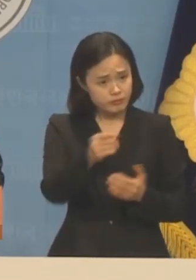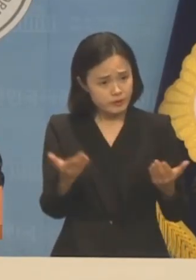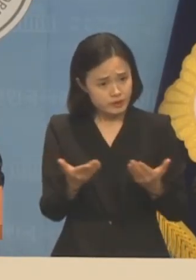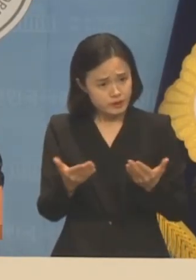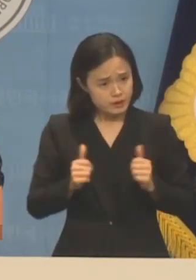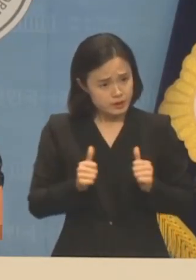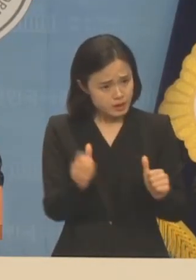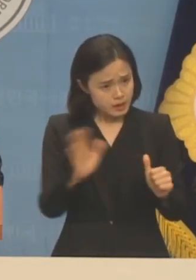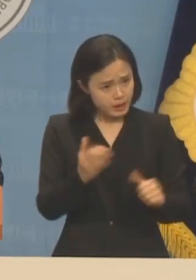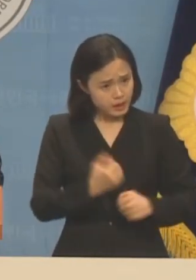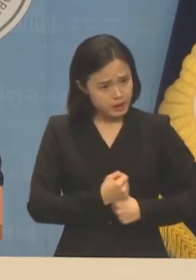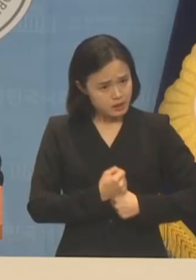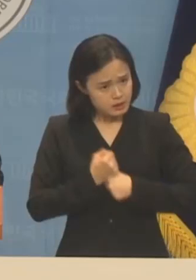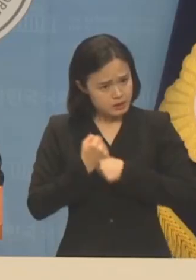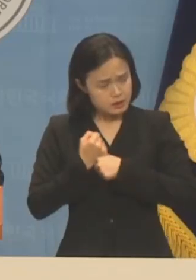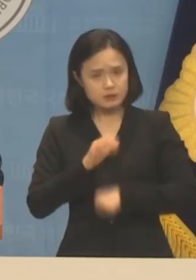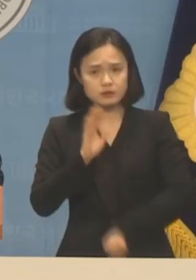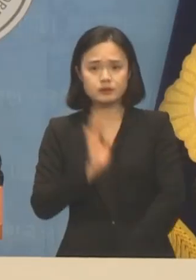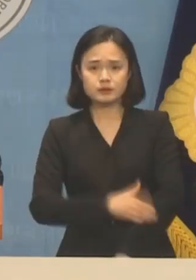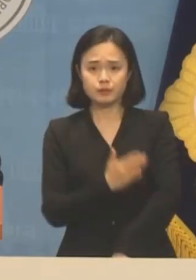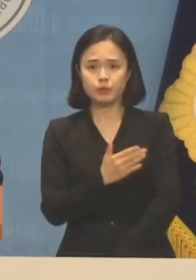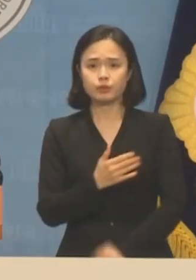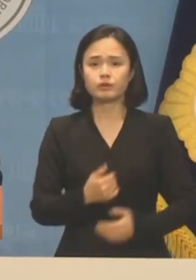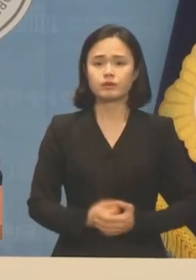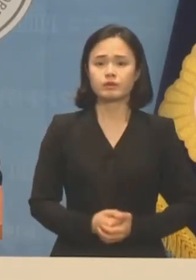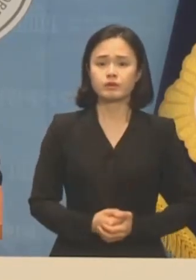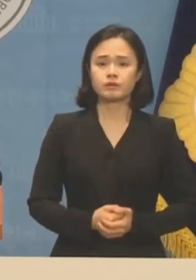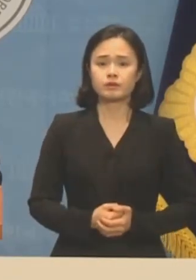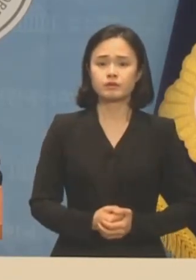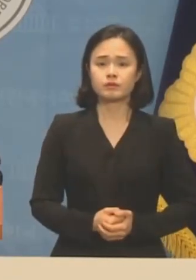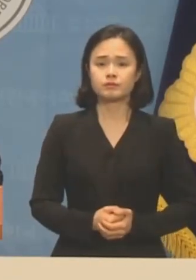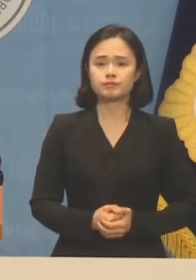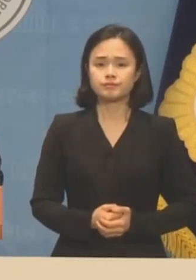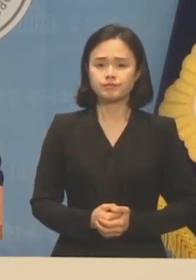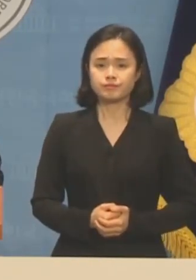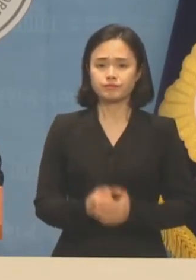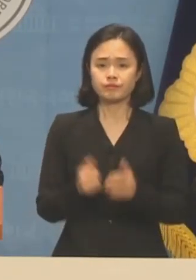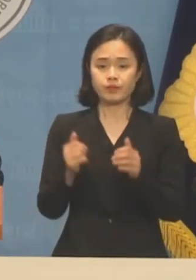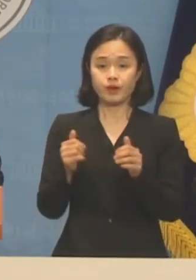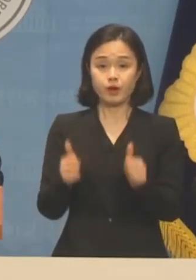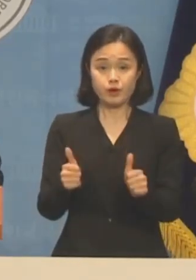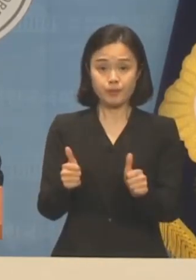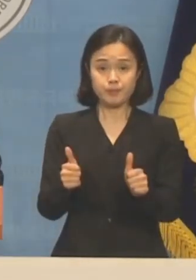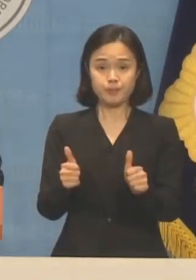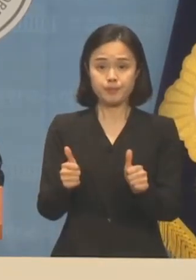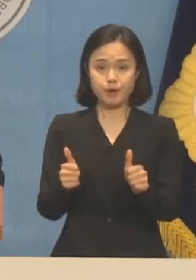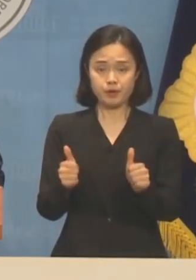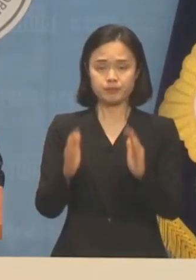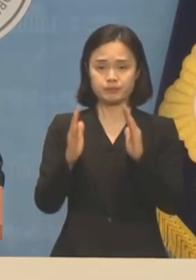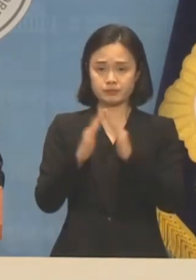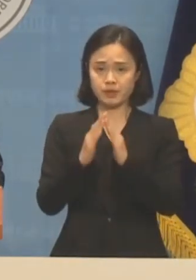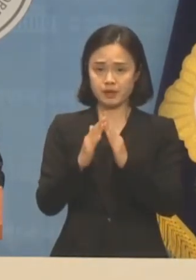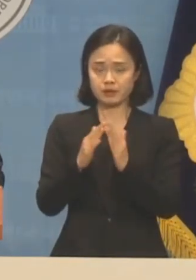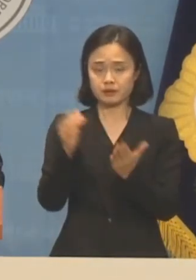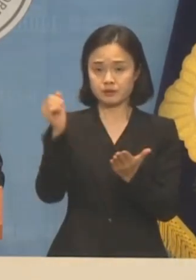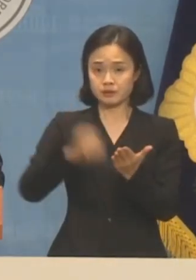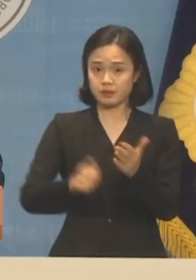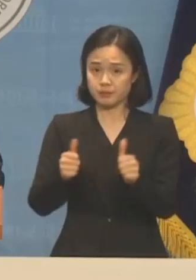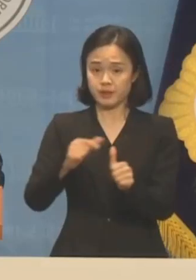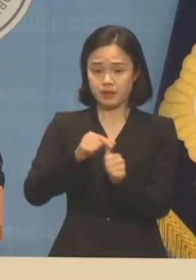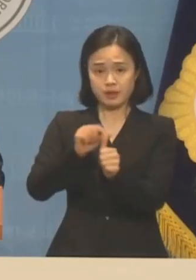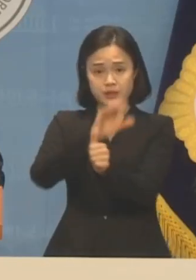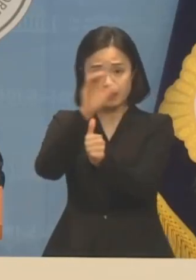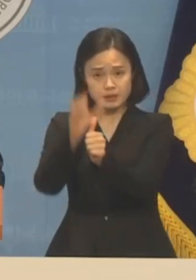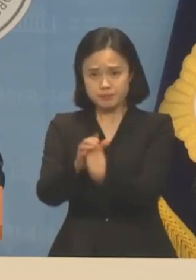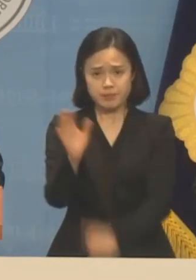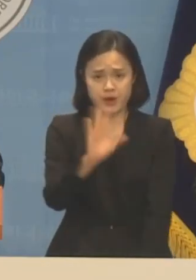있습니다. 헌재 임명에 있어서도 영장 집행에 있어서도 상설특검 추천 의뢰에